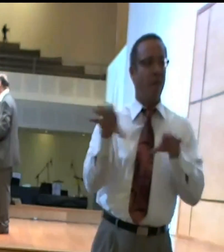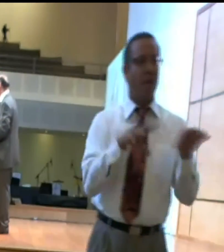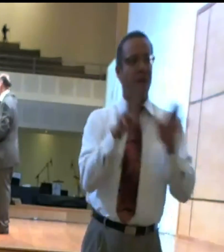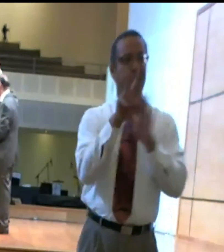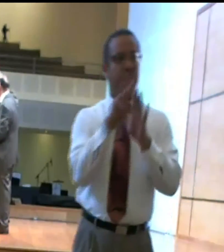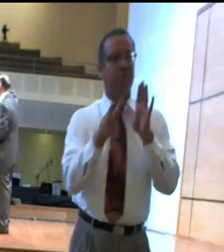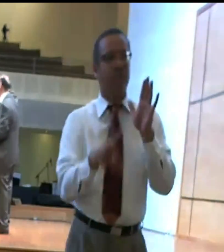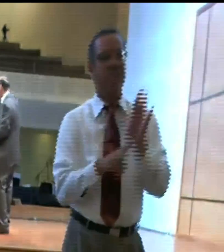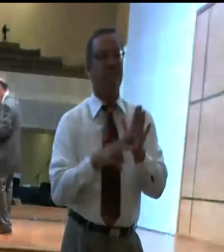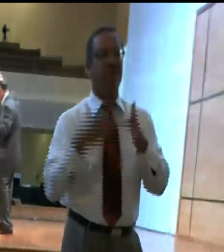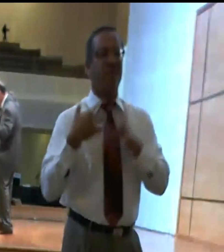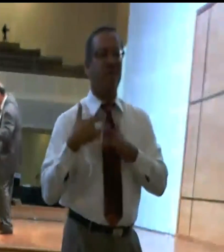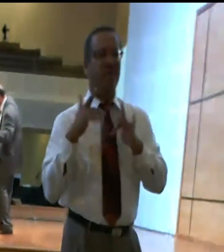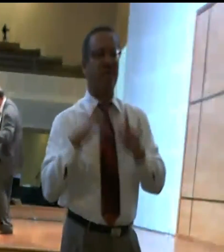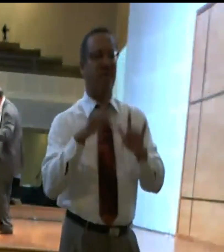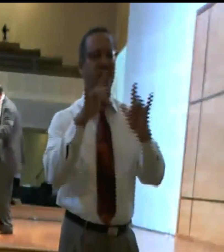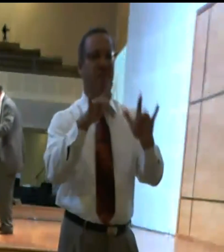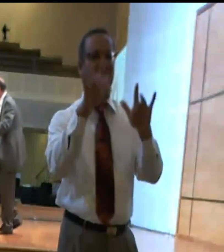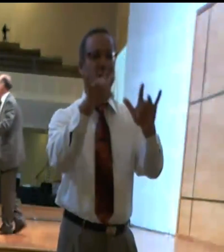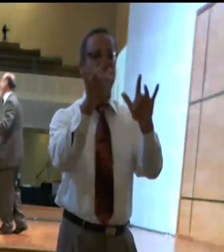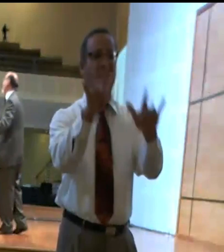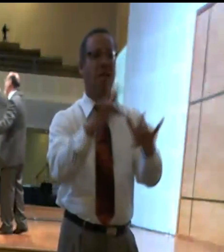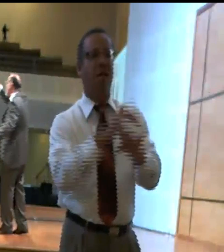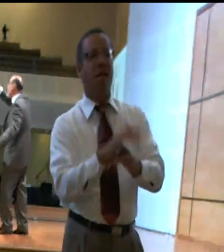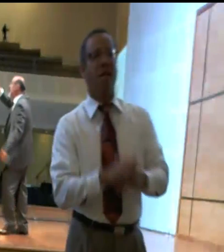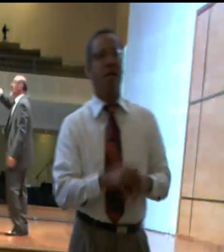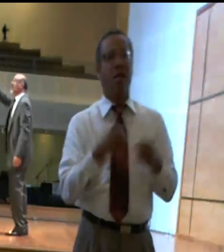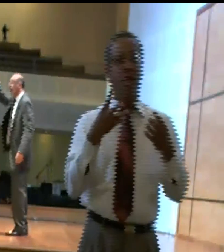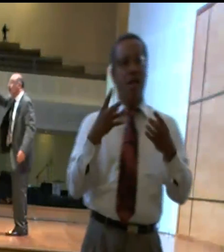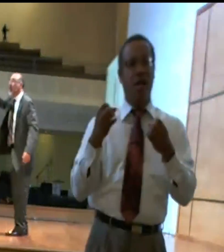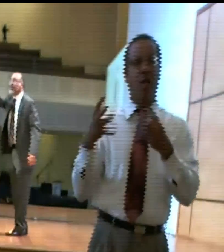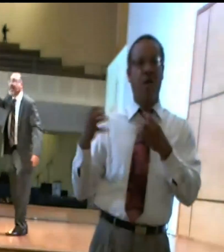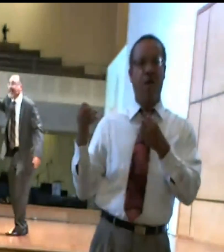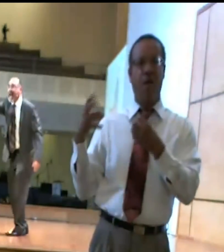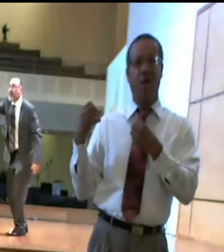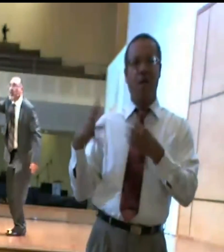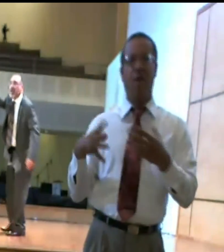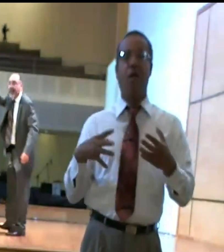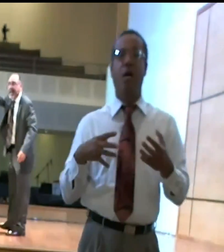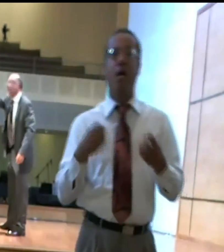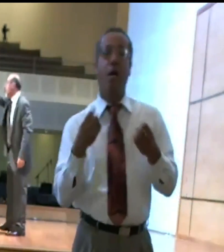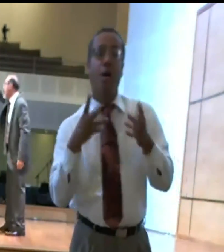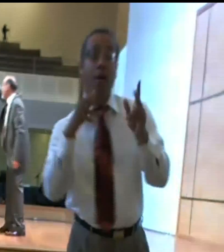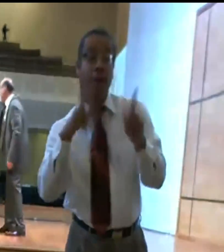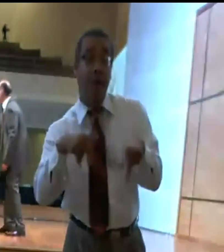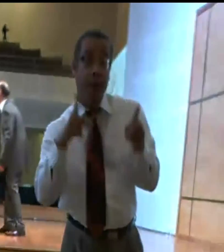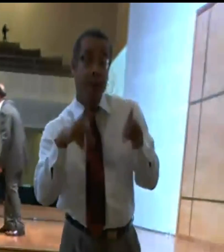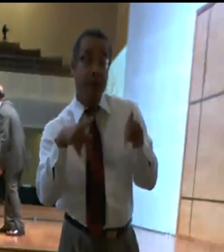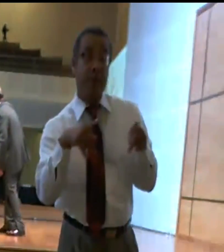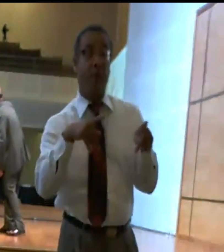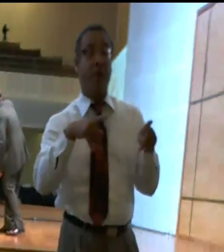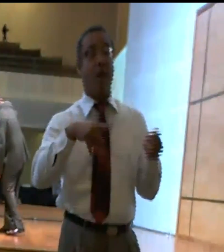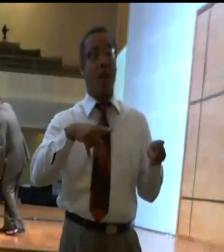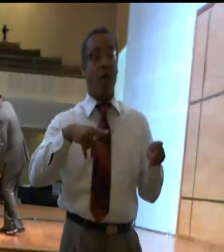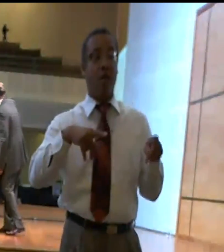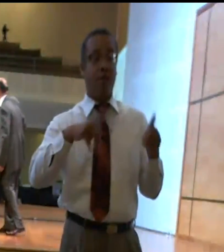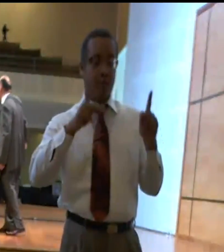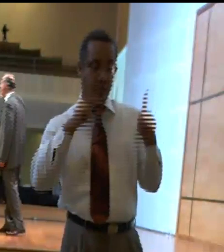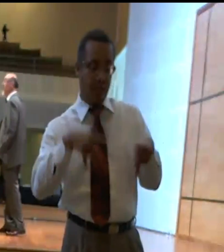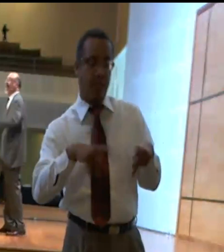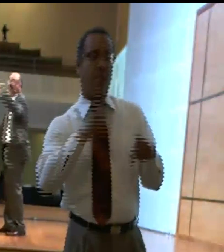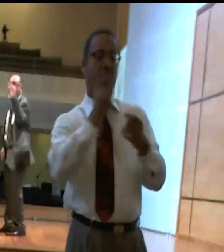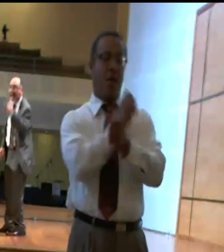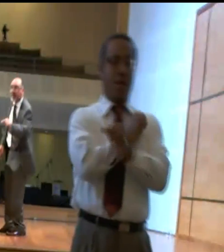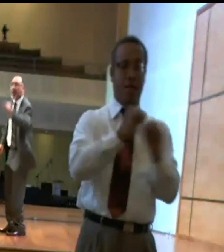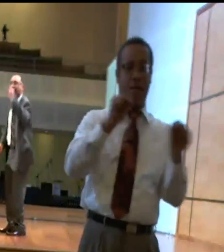Pero es por su paciencia y por su misericordia que muchos Saulos de Tarso terminan convertidos como el apóstol